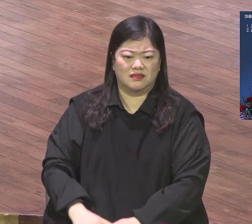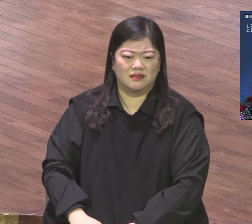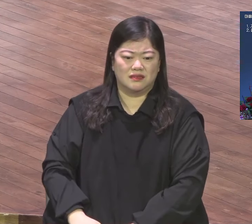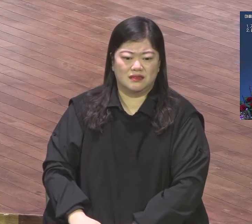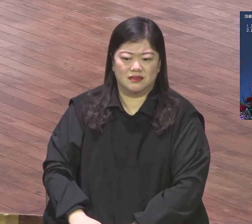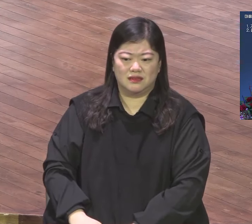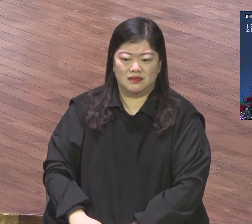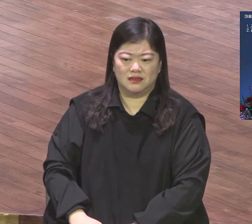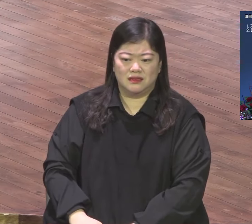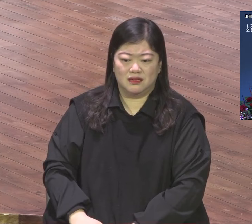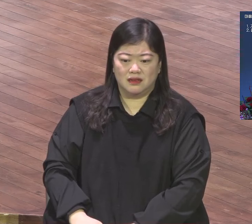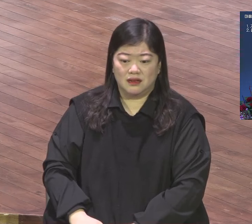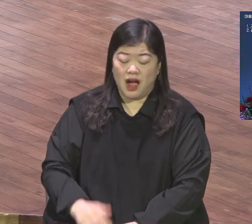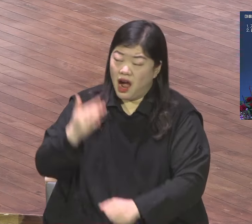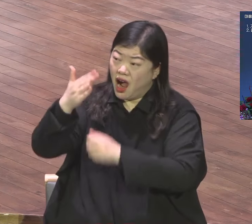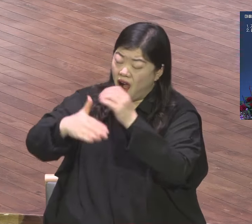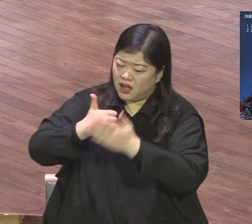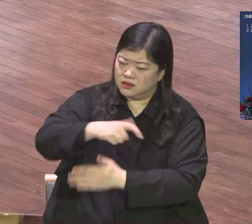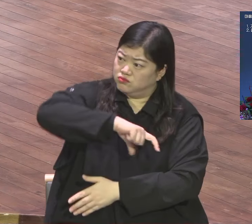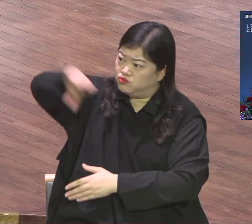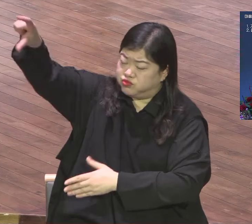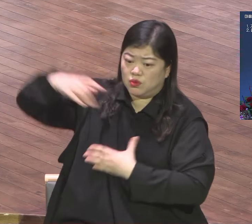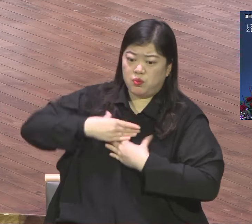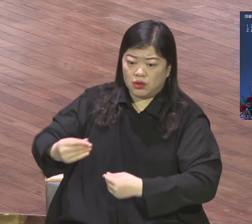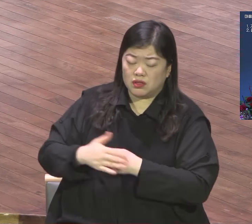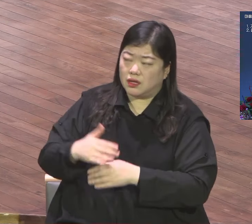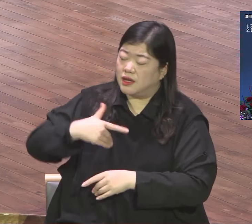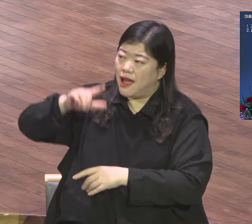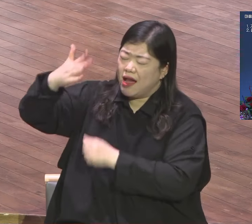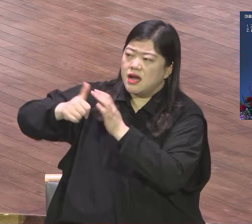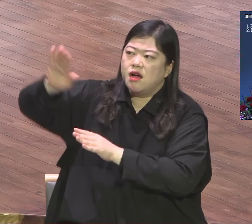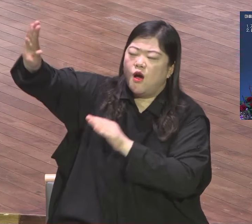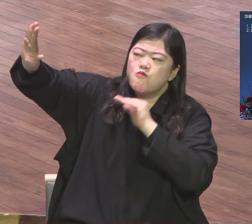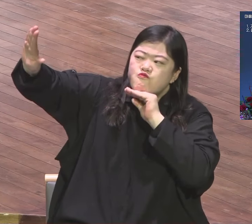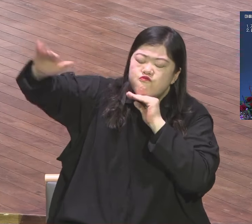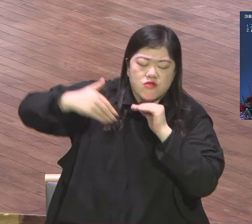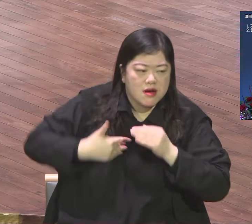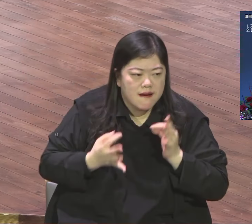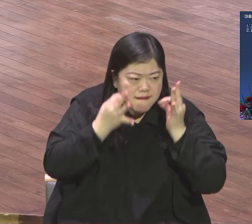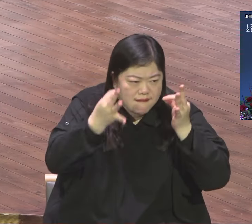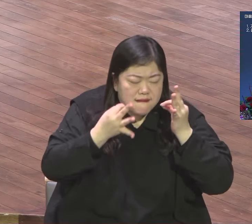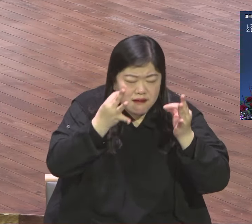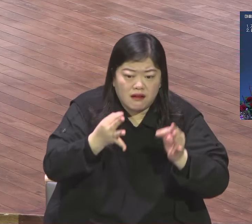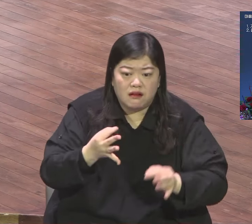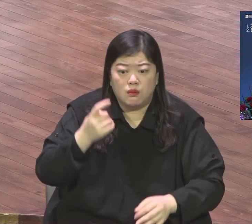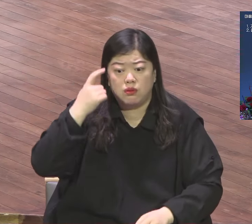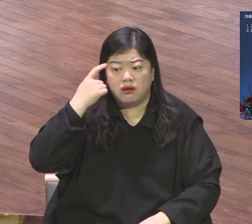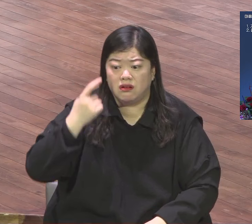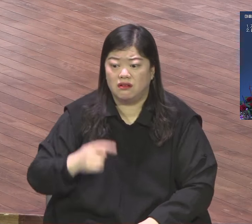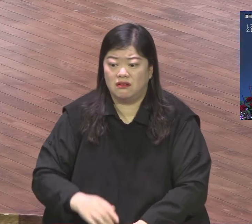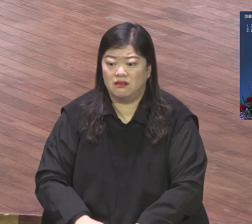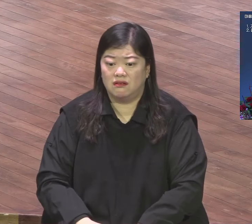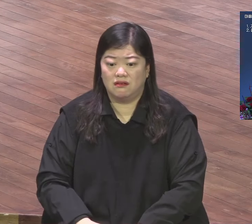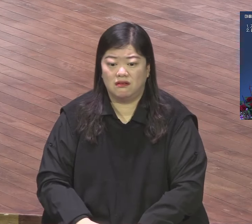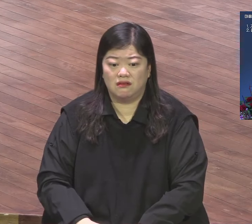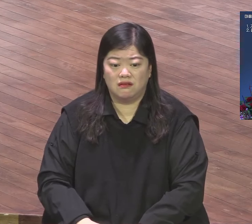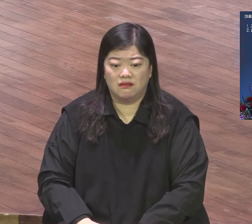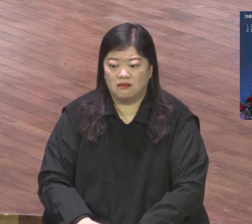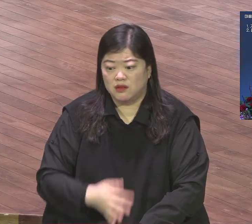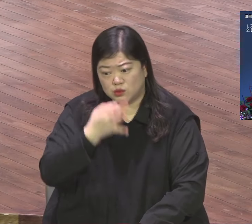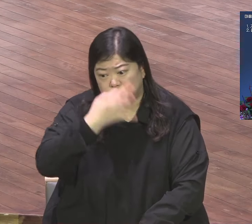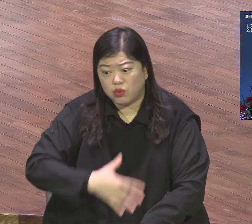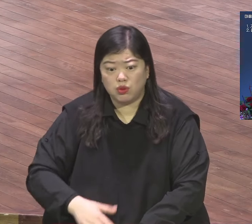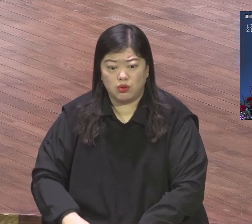생각을 잡아갑니까? 두려움과 불안하게 만듭니까? 이 세상은요, 두려움과